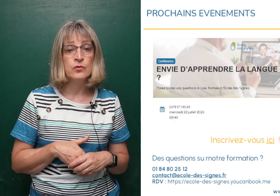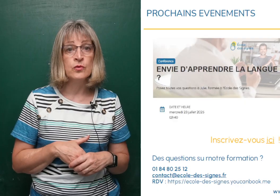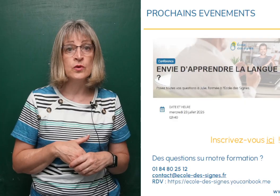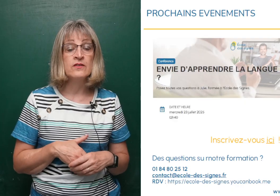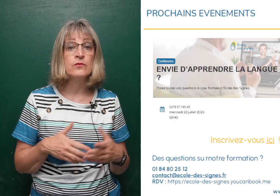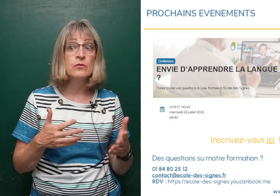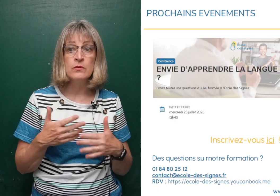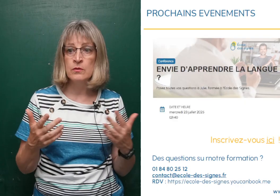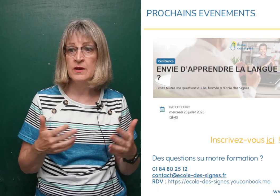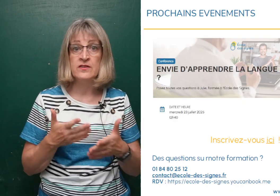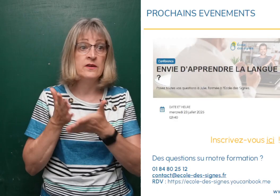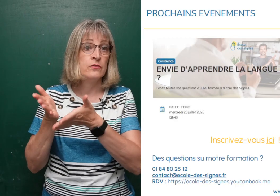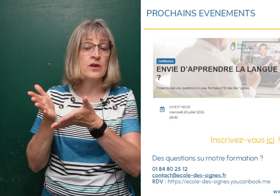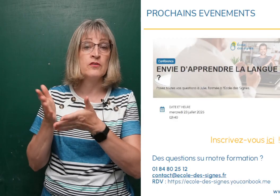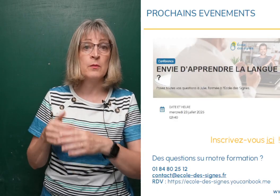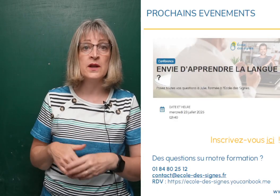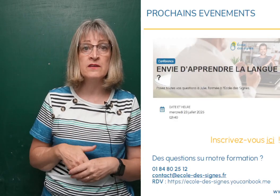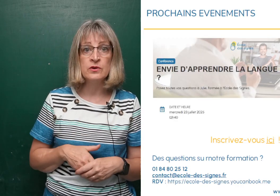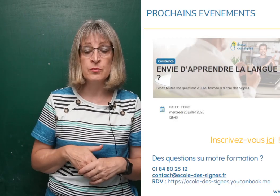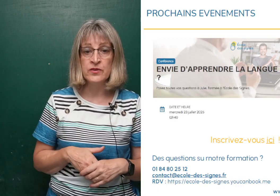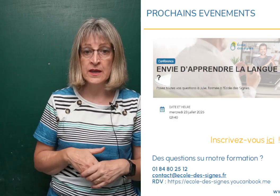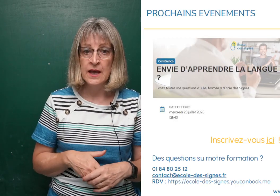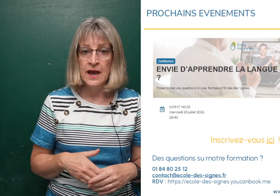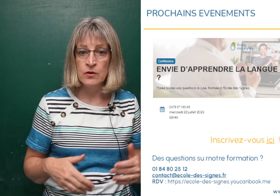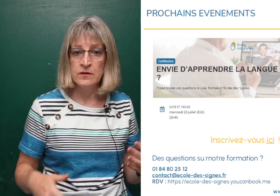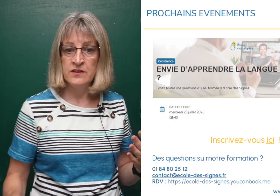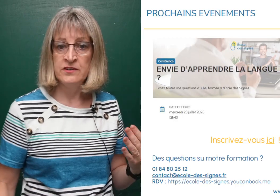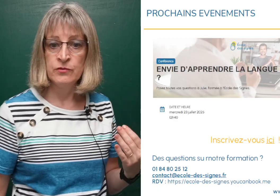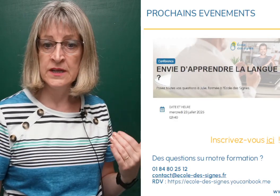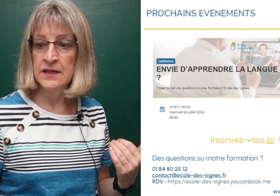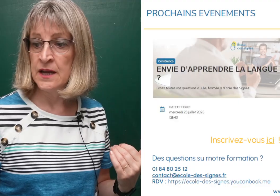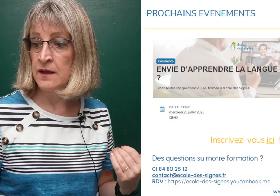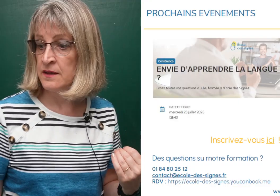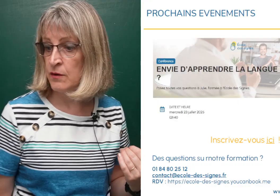d'autres questions, ce sera à ce moment-là qu'il faut les poser. Alors, j'ai vu qu'il y a néanmoins